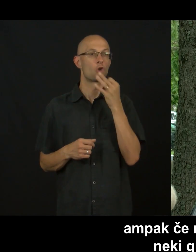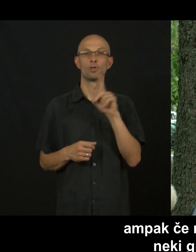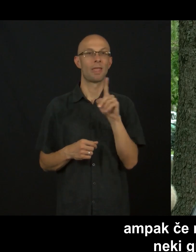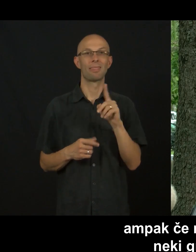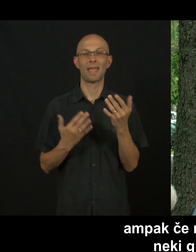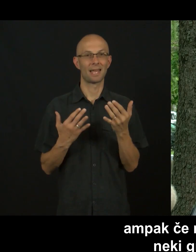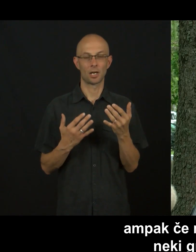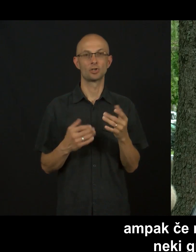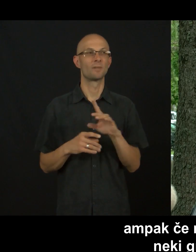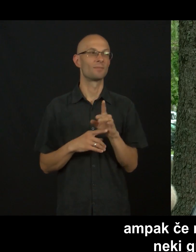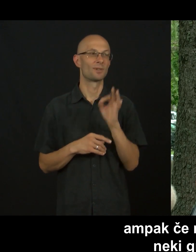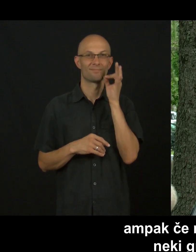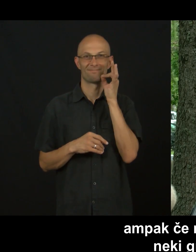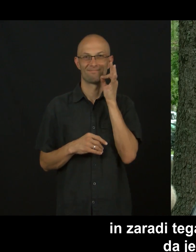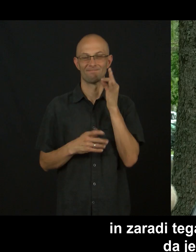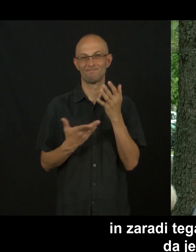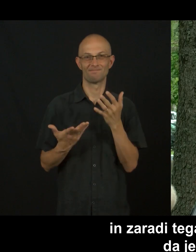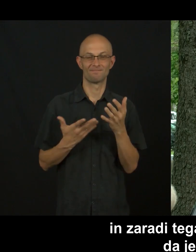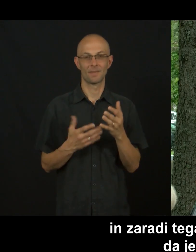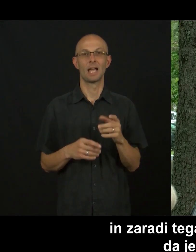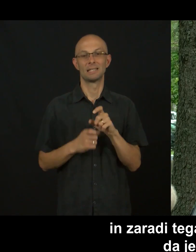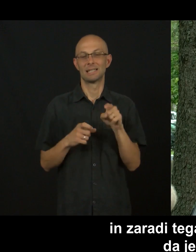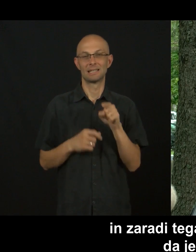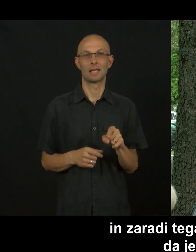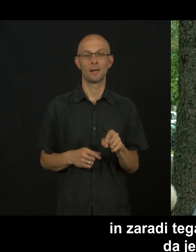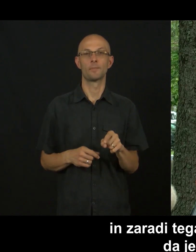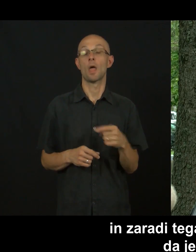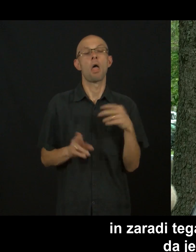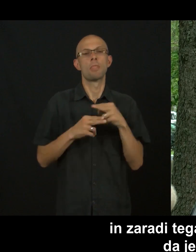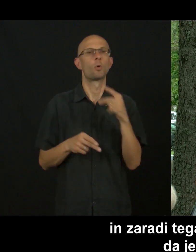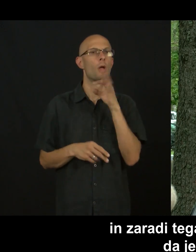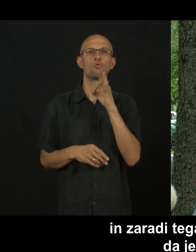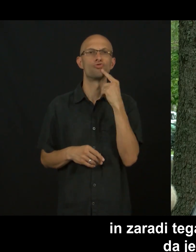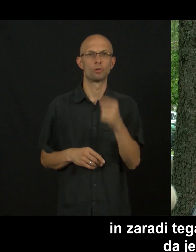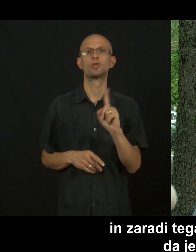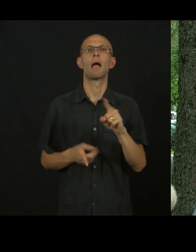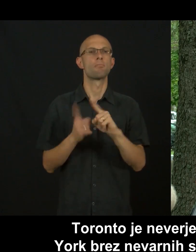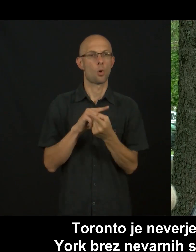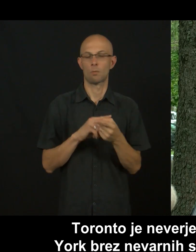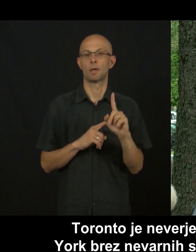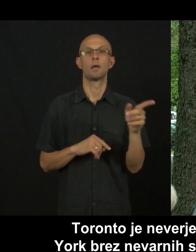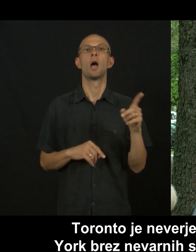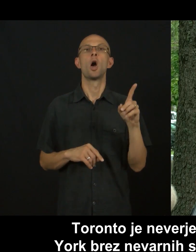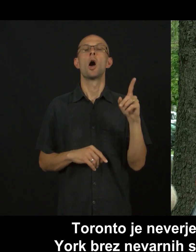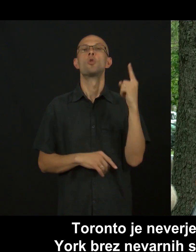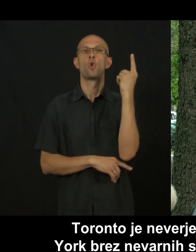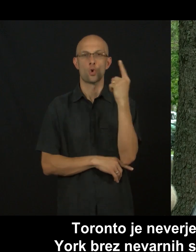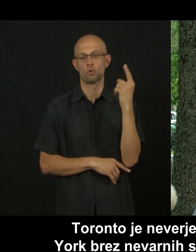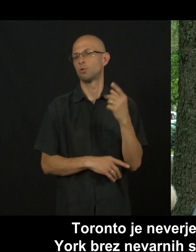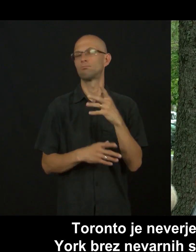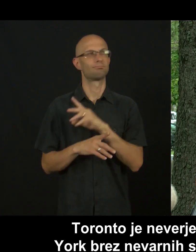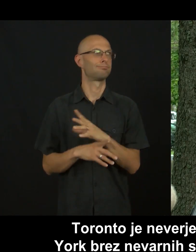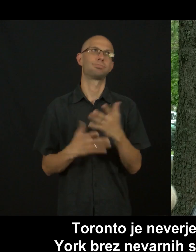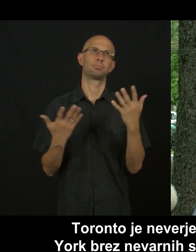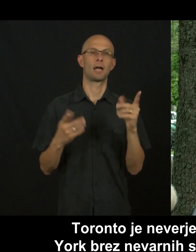če ne igraš, je vedno nek grenek priokus. In zaradi tega nič ne moram reči, da je kaj narobe. Toronto je neverjetno